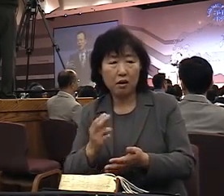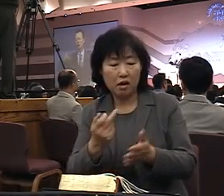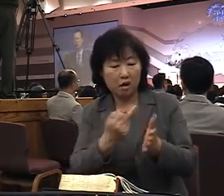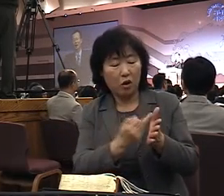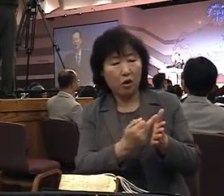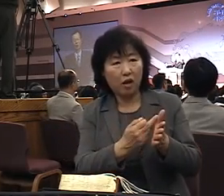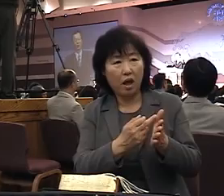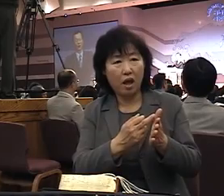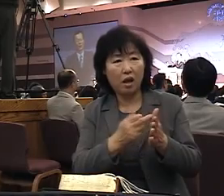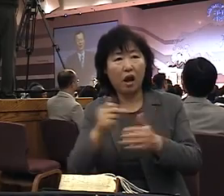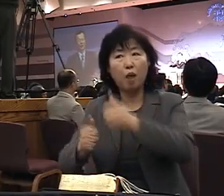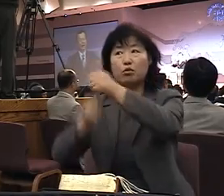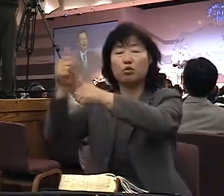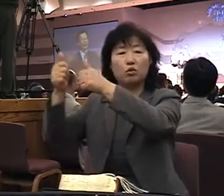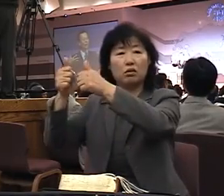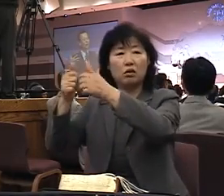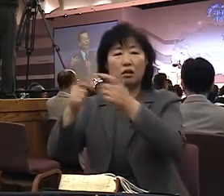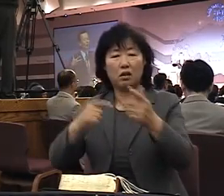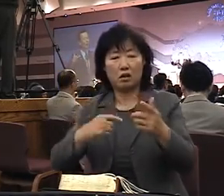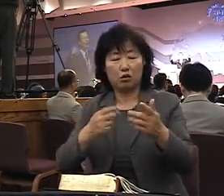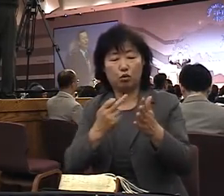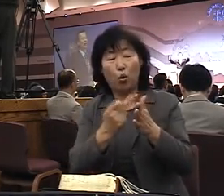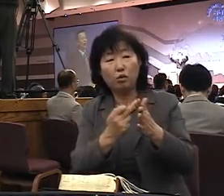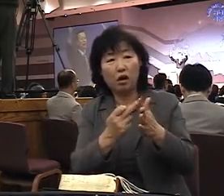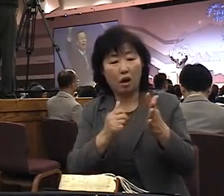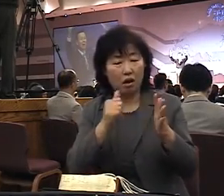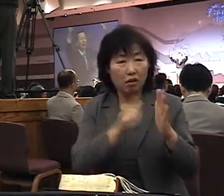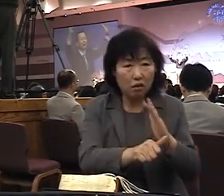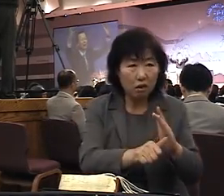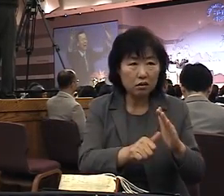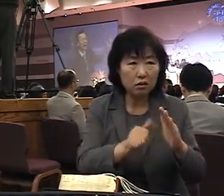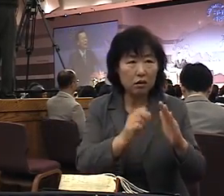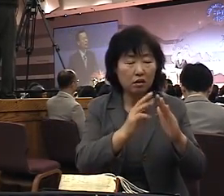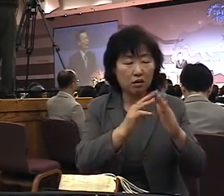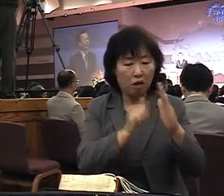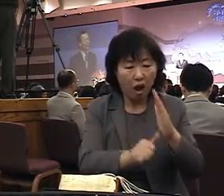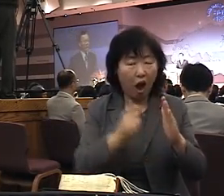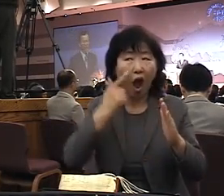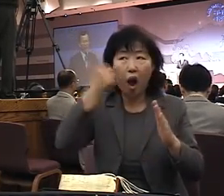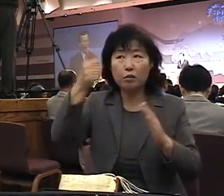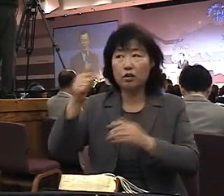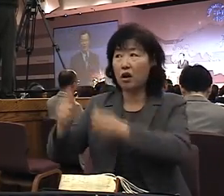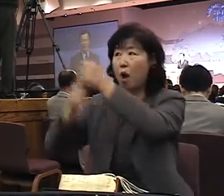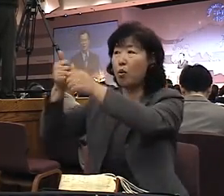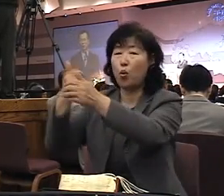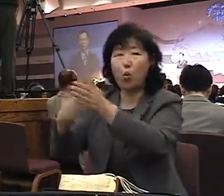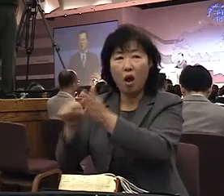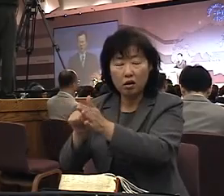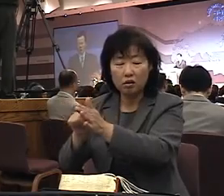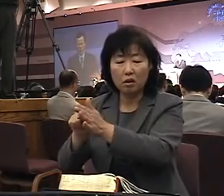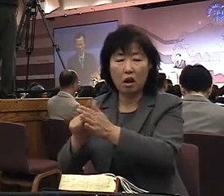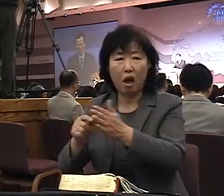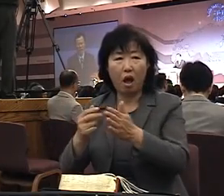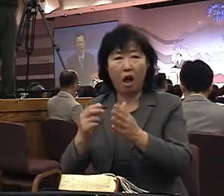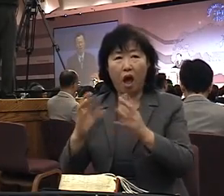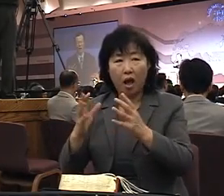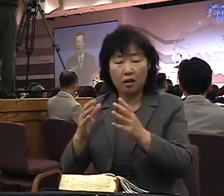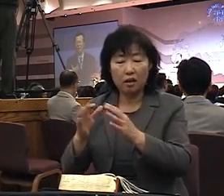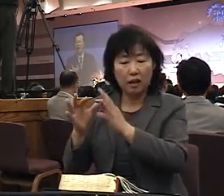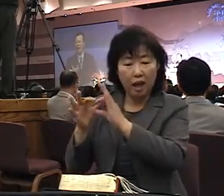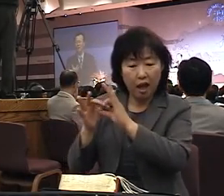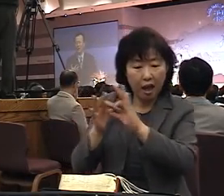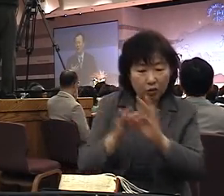자기가 대신 그 자리에 들어가 자기 이름이 아니고 형의 그 아버지의 가문을 위하여 아이를 계속 지속시키는